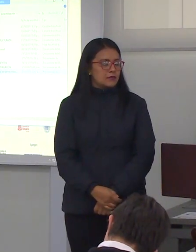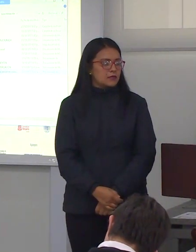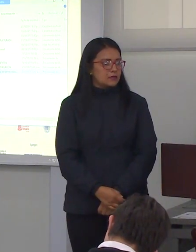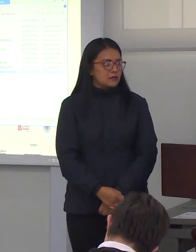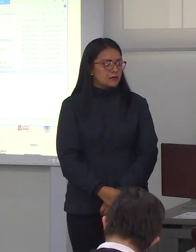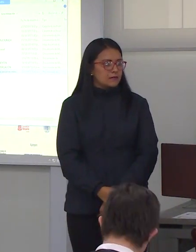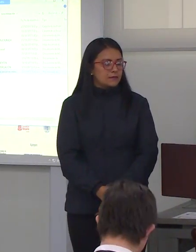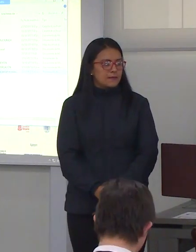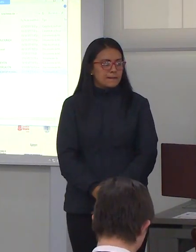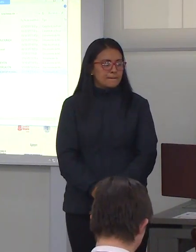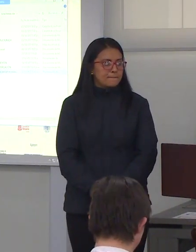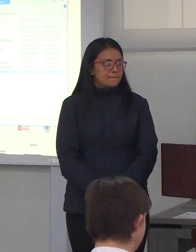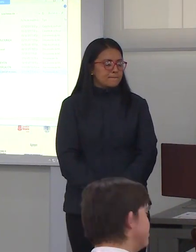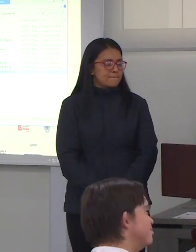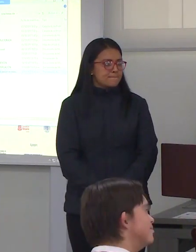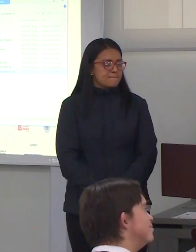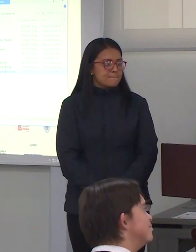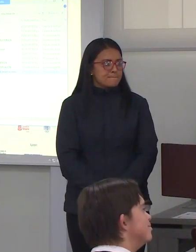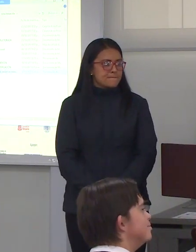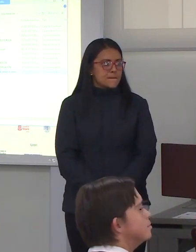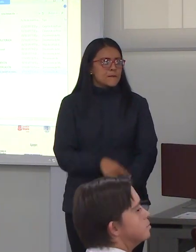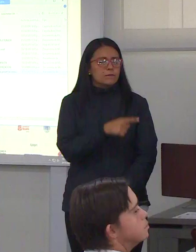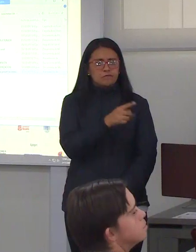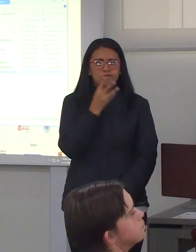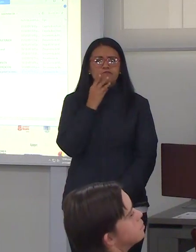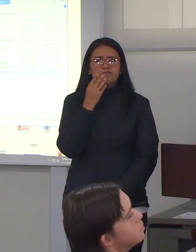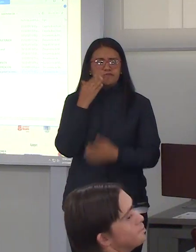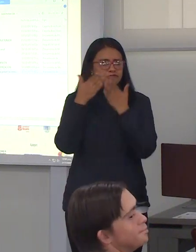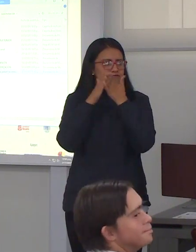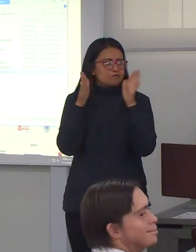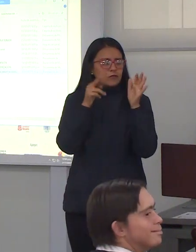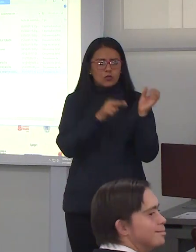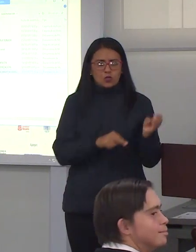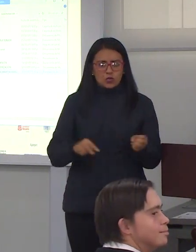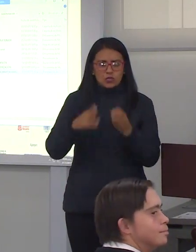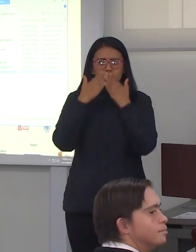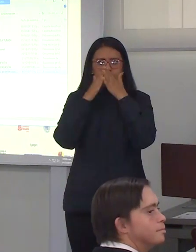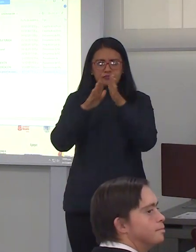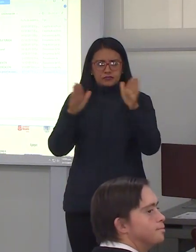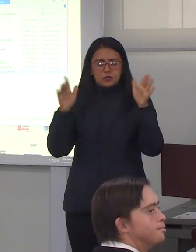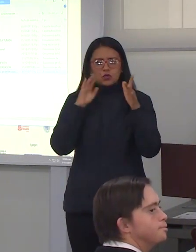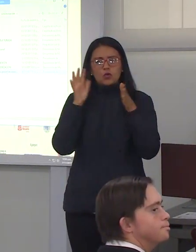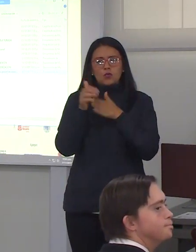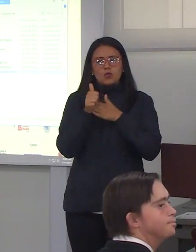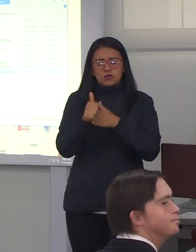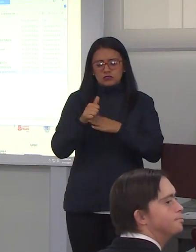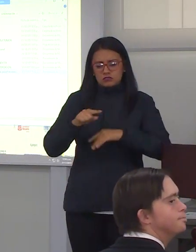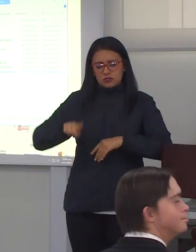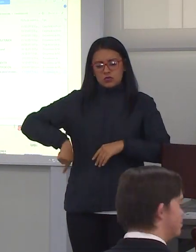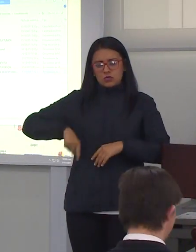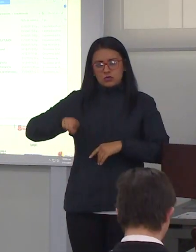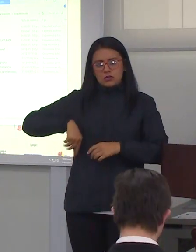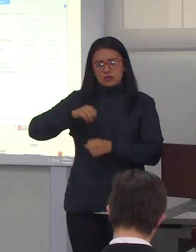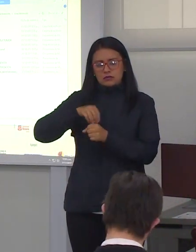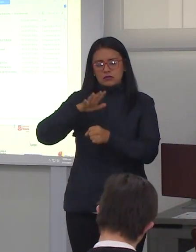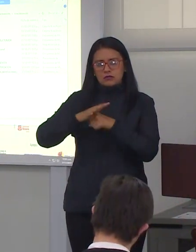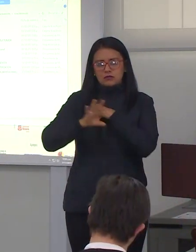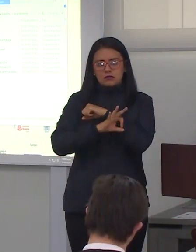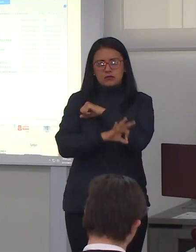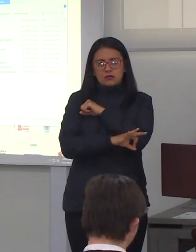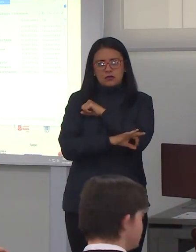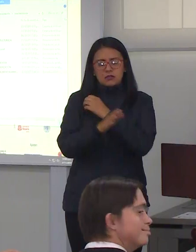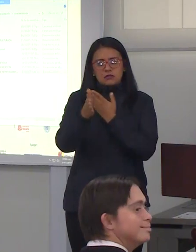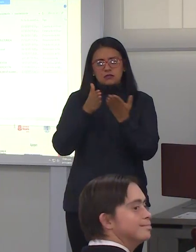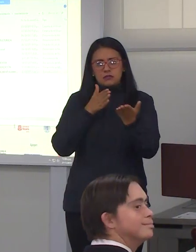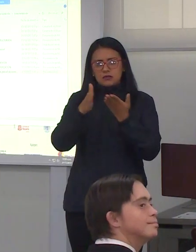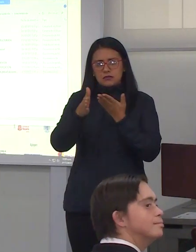que tiene amplia experiencia en el campo educativo como orientadora escolar del distrito y psicóloga del centro de